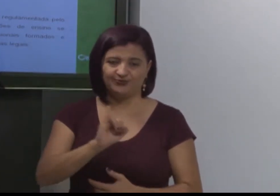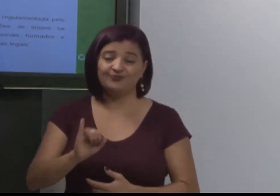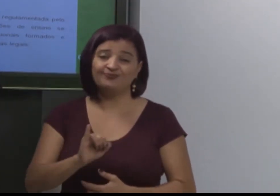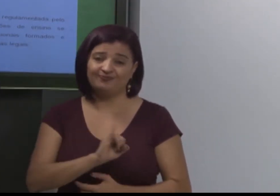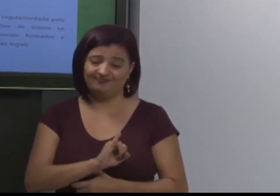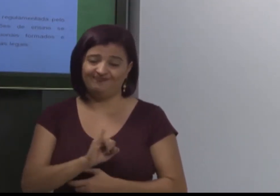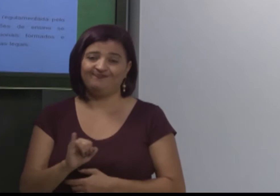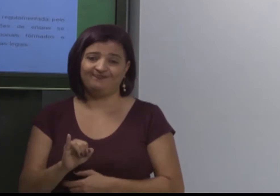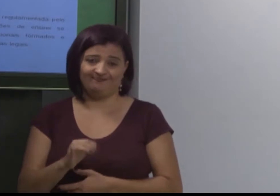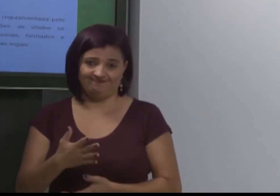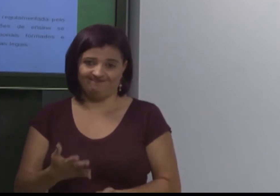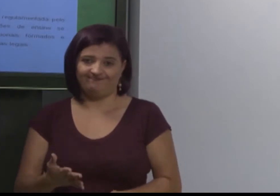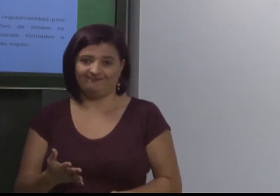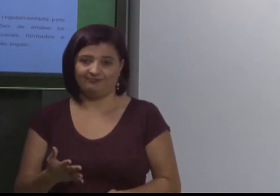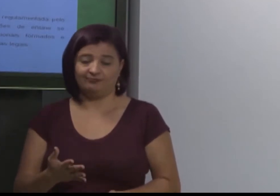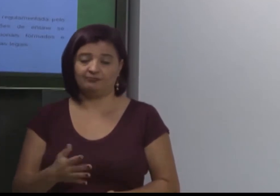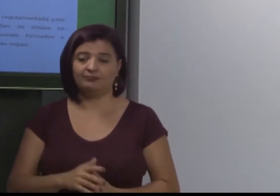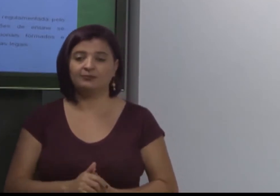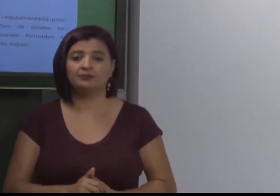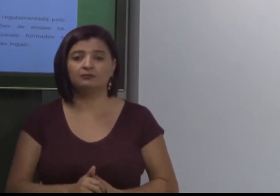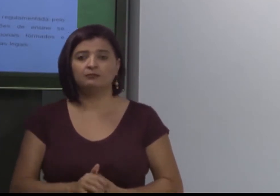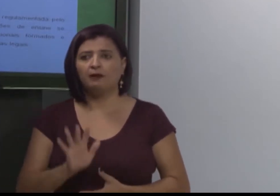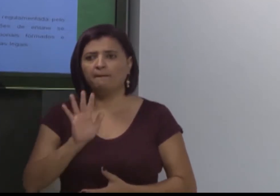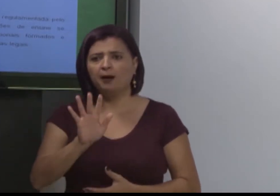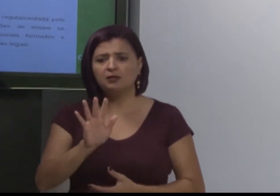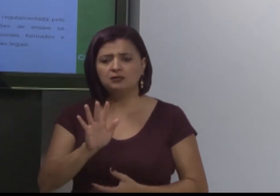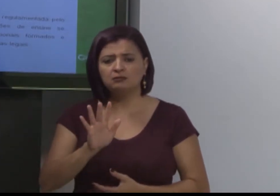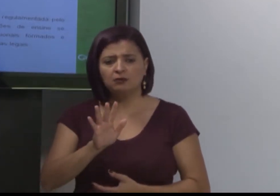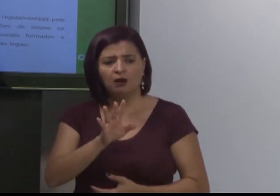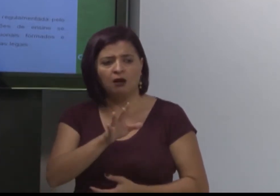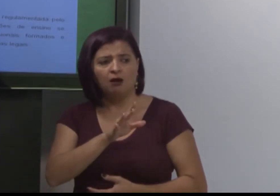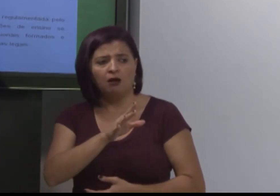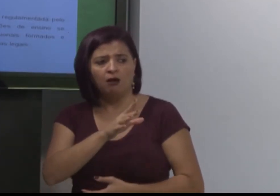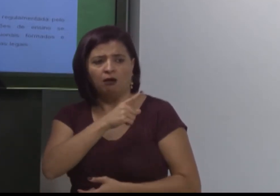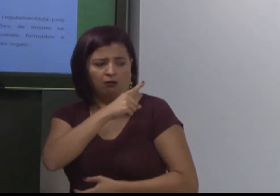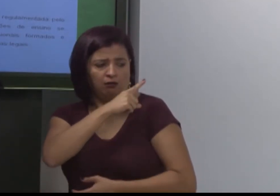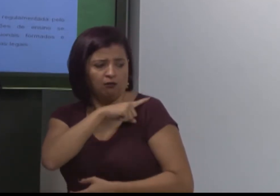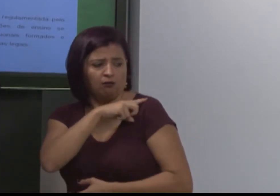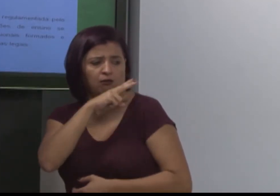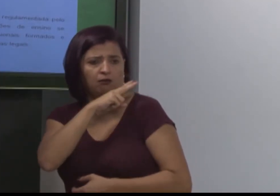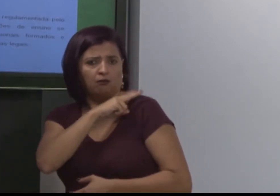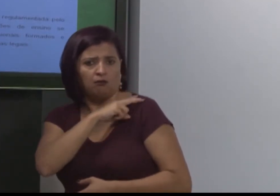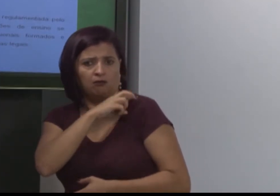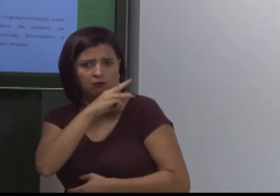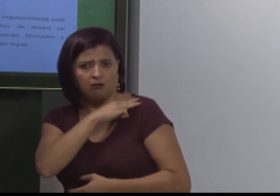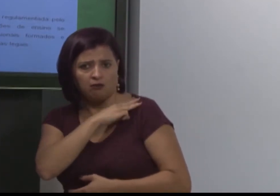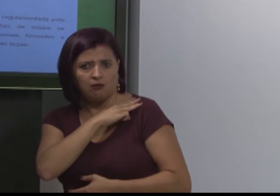O surdo que já tinha uma formação de ensino médio podia atuar como instrutor.